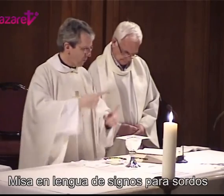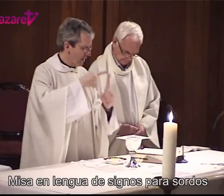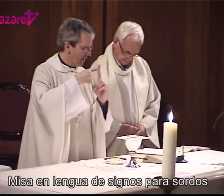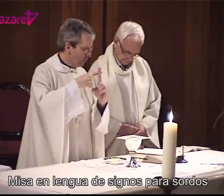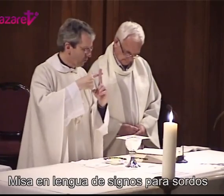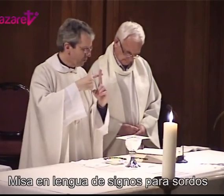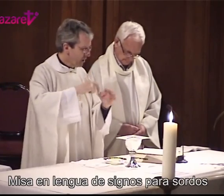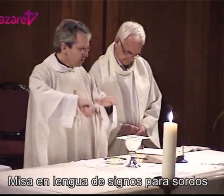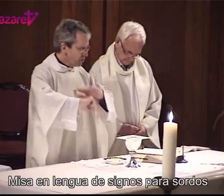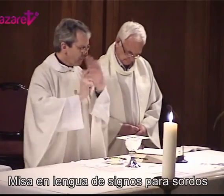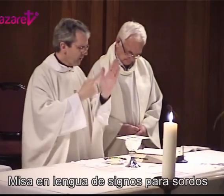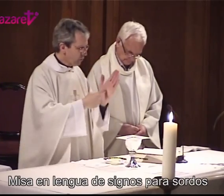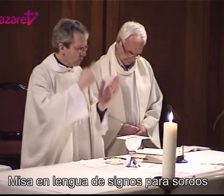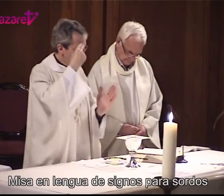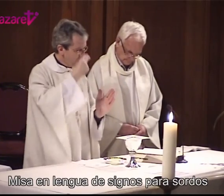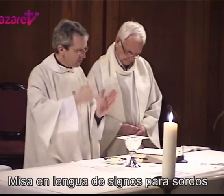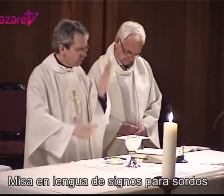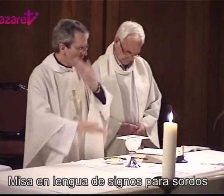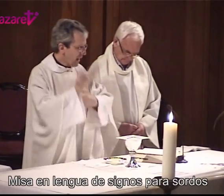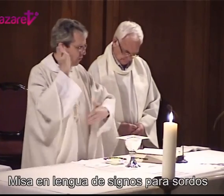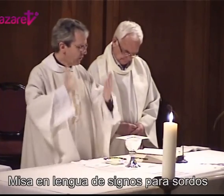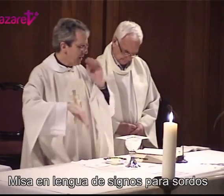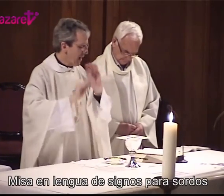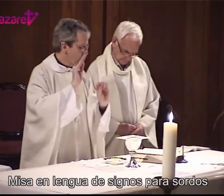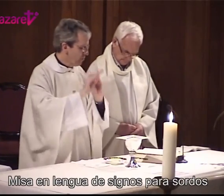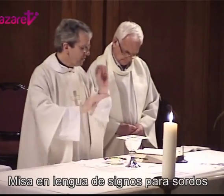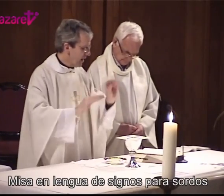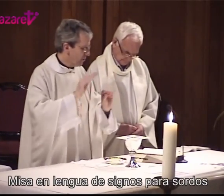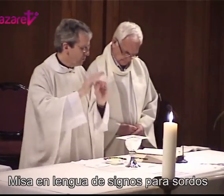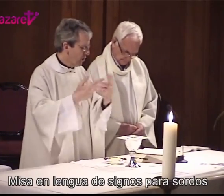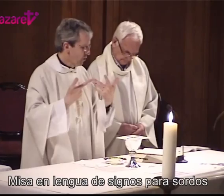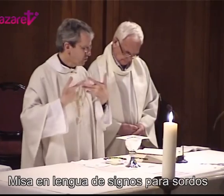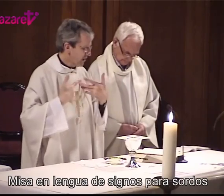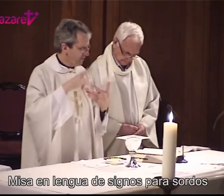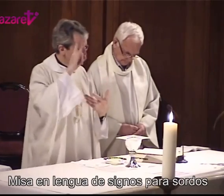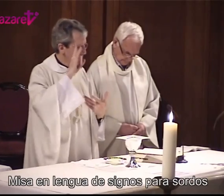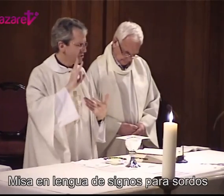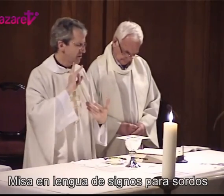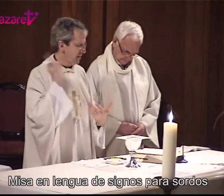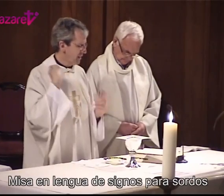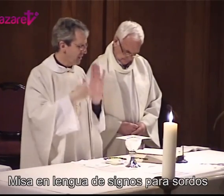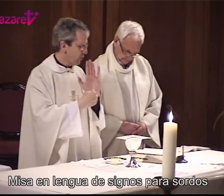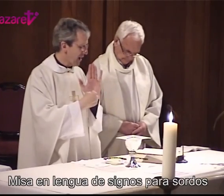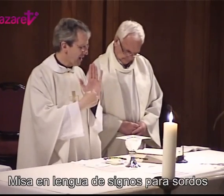la cruz, dio pleno cumplimiento a lo que anunciaron los sacrificios de la antigua